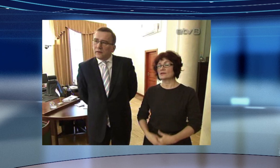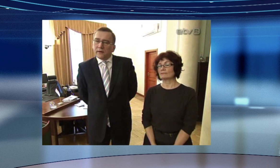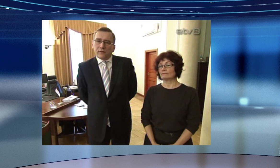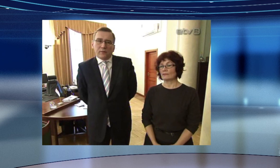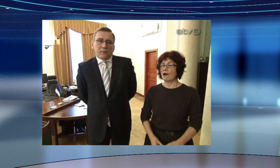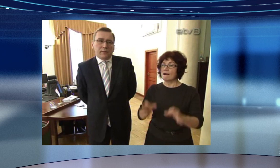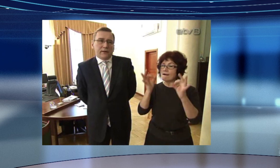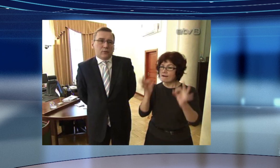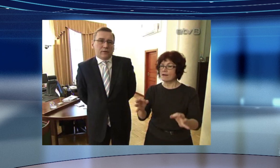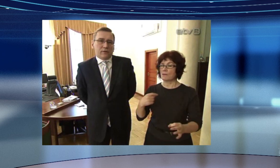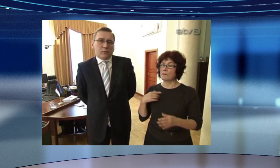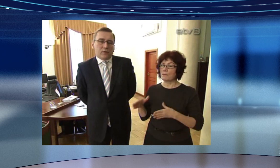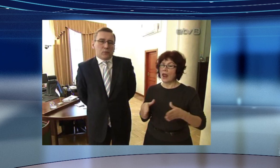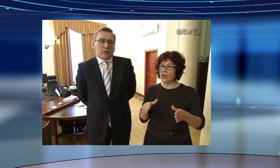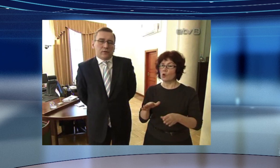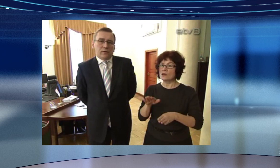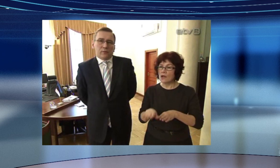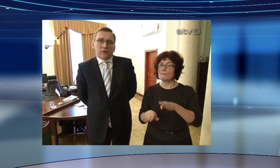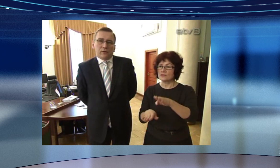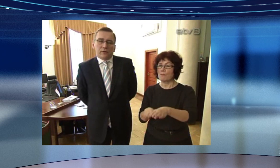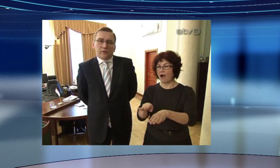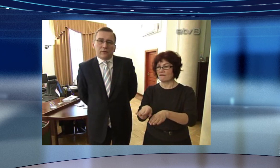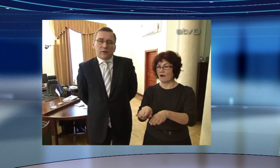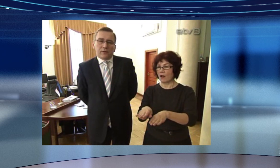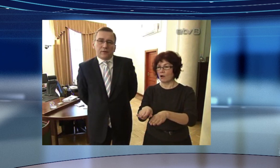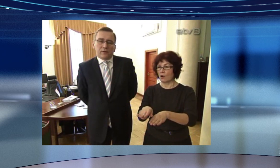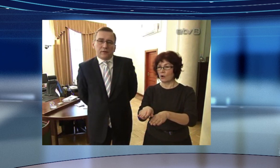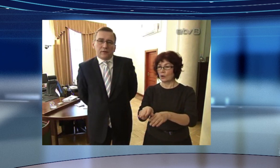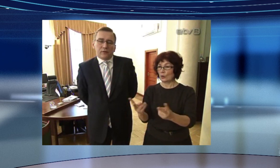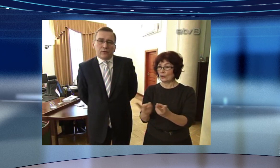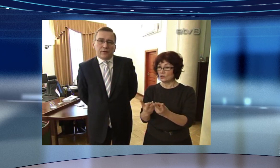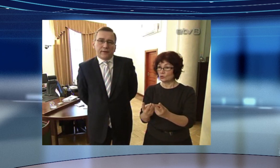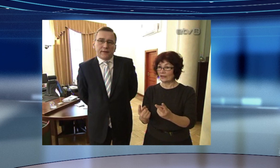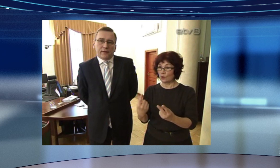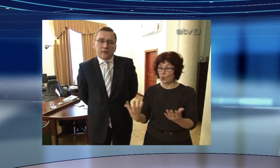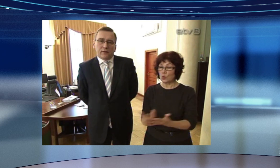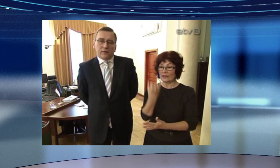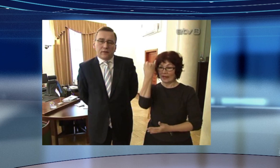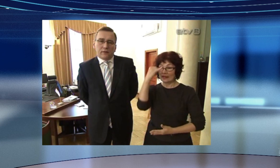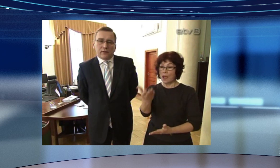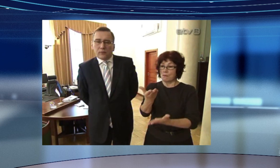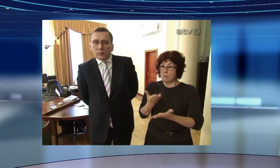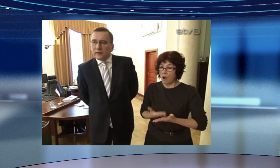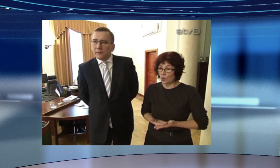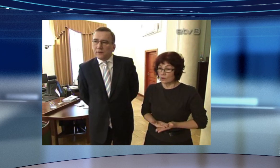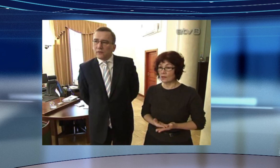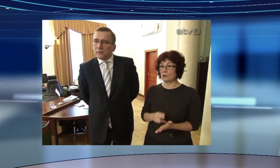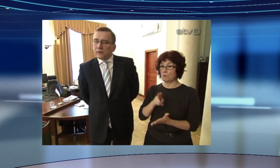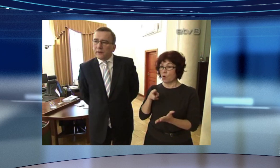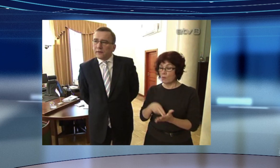Õige on see, et me peame liikuma lihtsalt sammult, ütleme, kui tuleb selliseid uusi ideid ja õige probleeme, siis tuleb neid